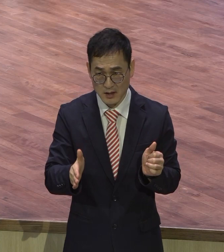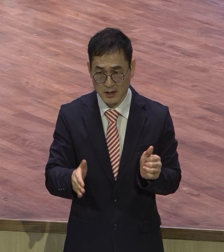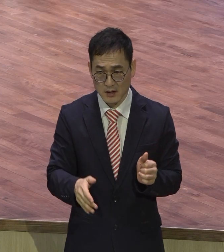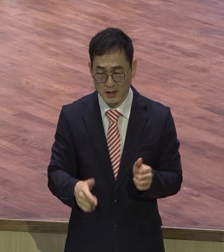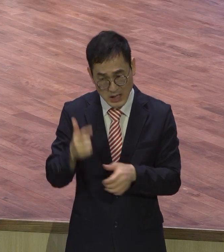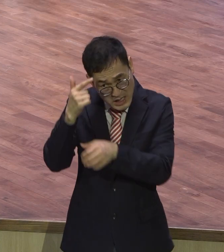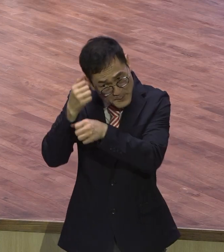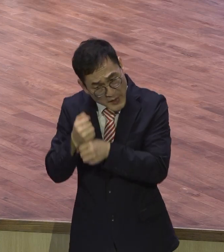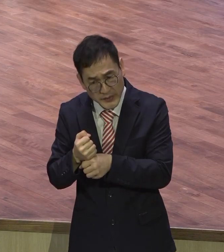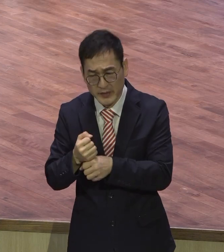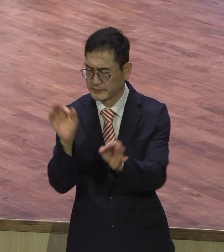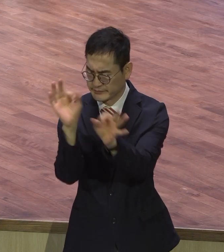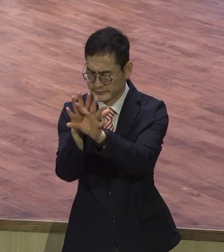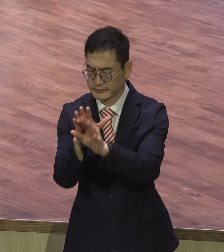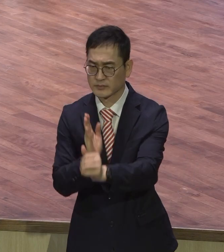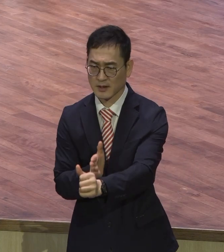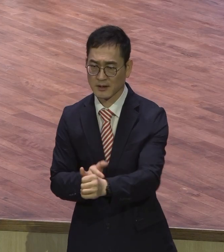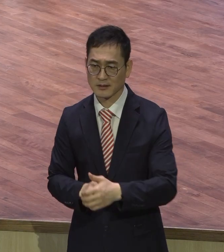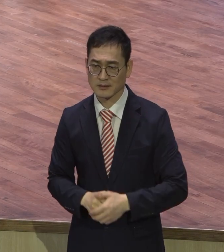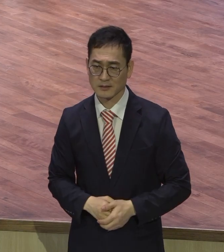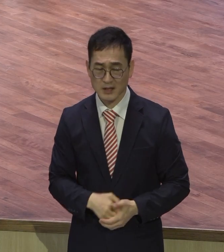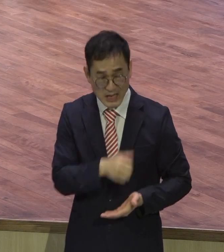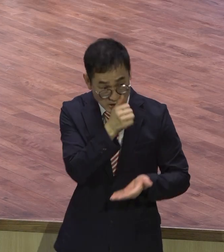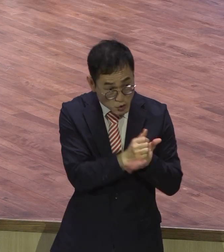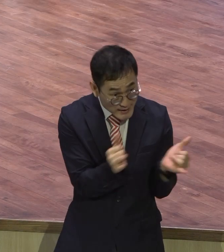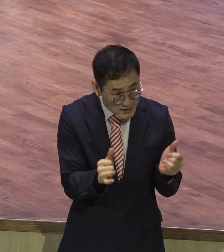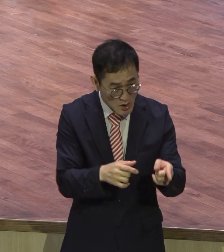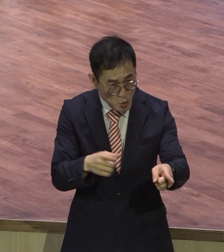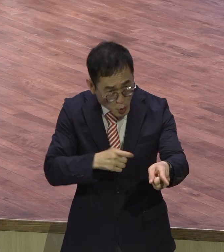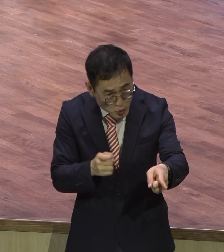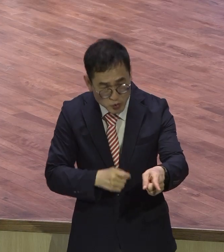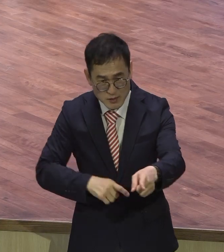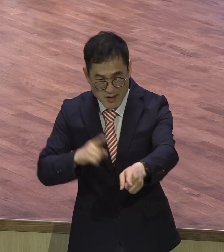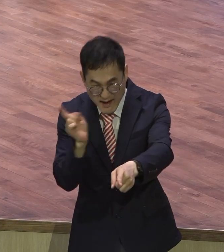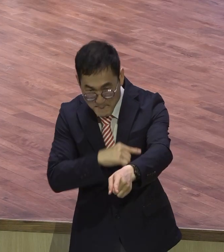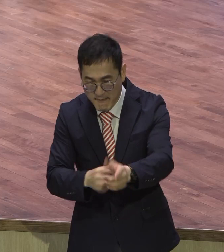이런 죄인도 이런 도둑놈도 내가 제자로 삽는다.